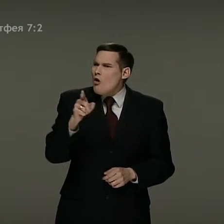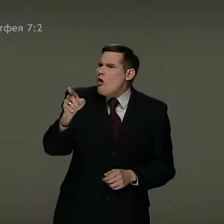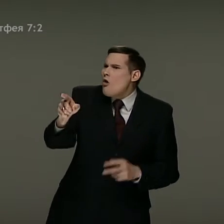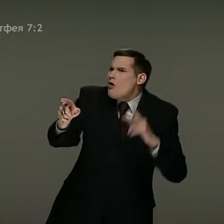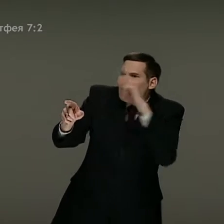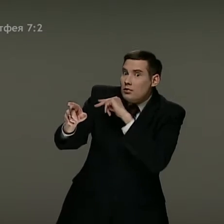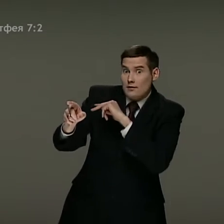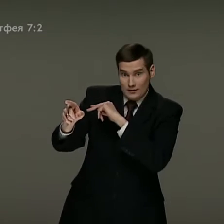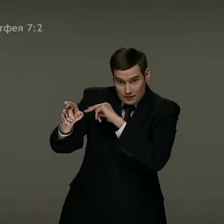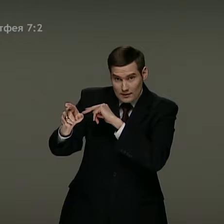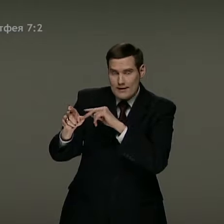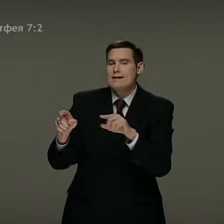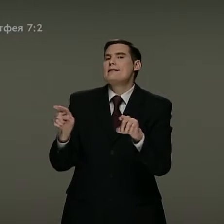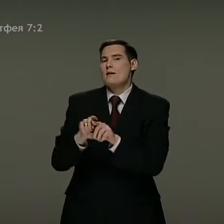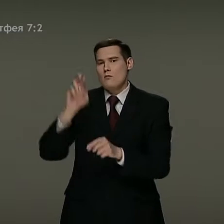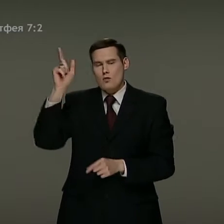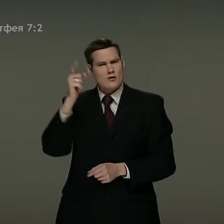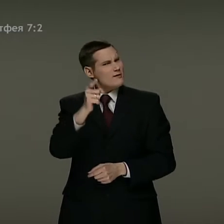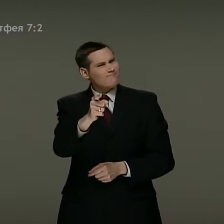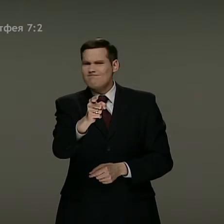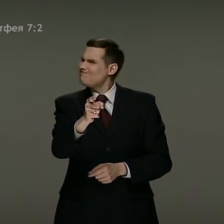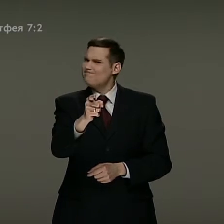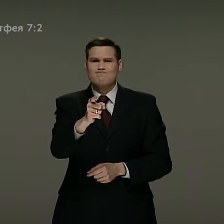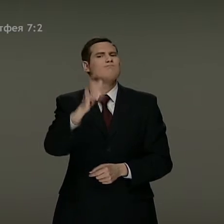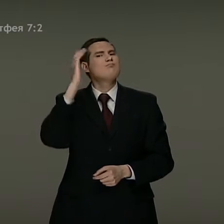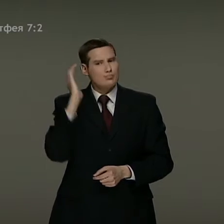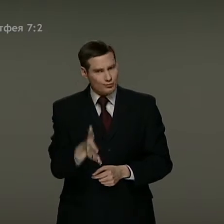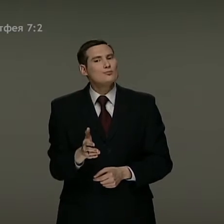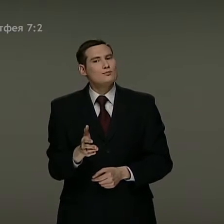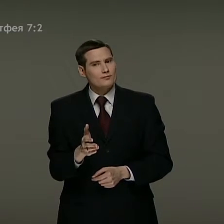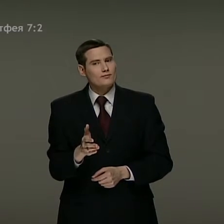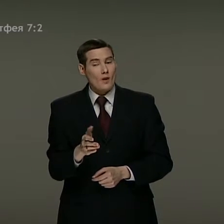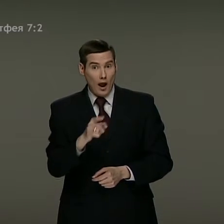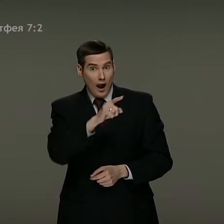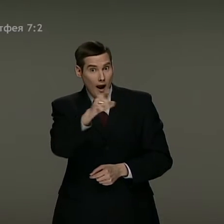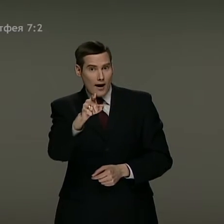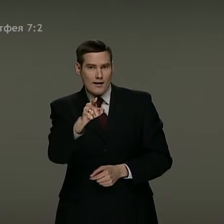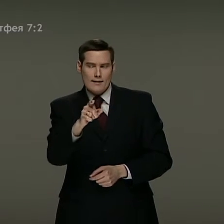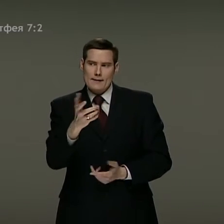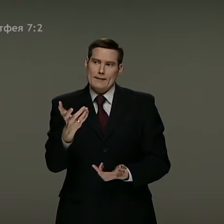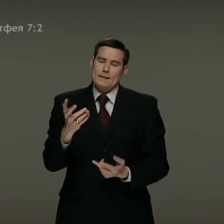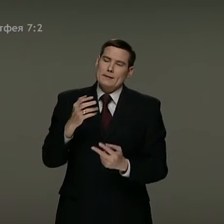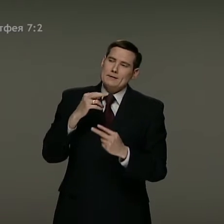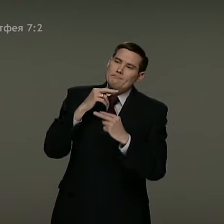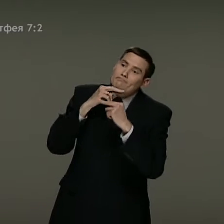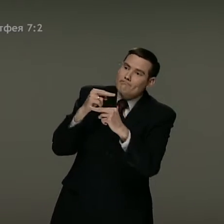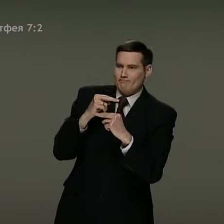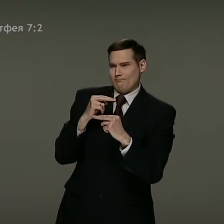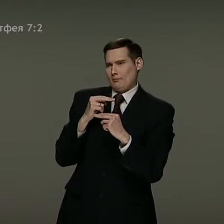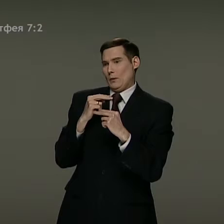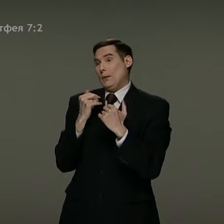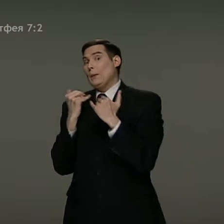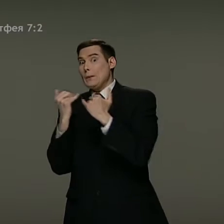раскрытая книга лежит. В этой книге святые слова, в этой